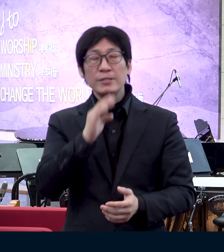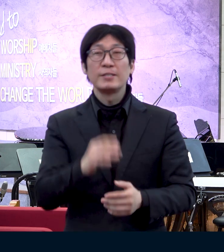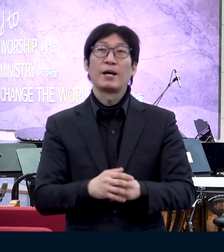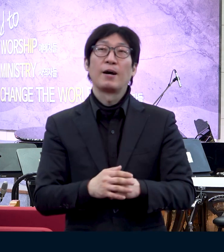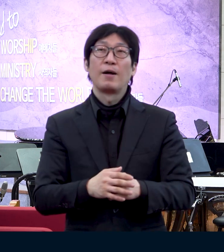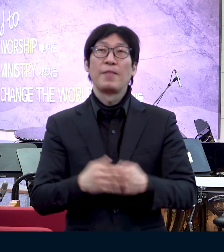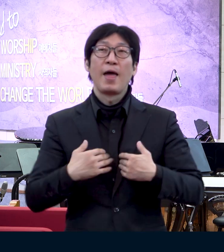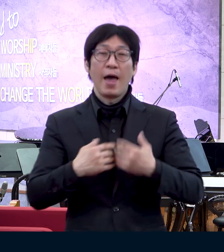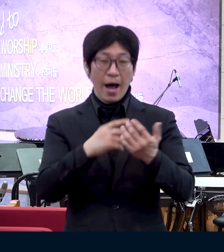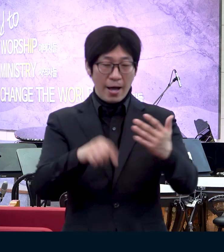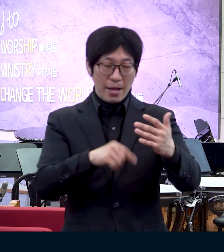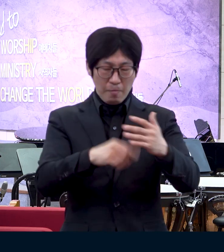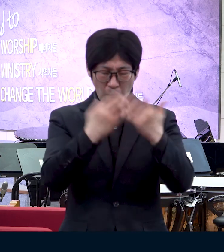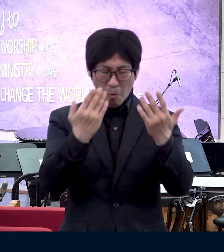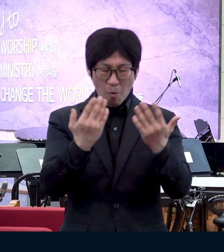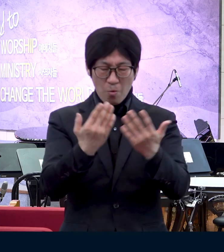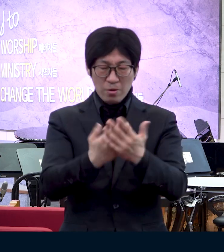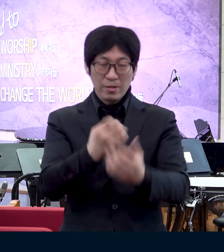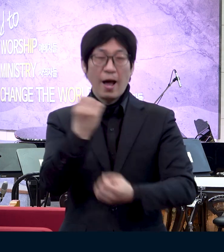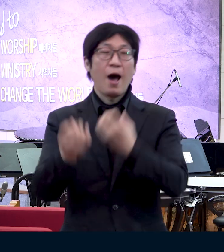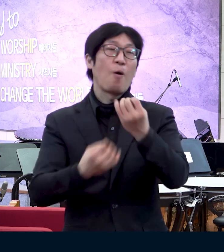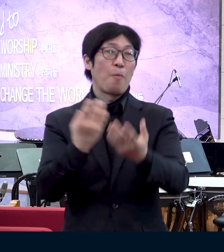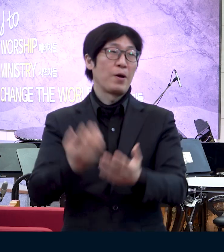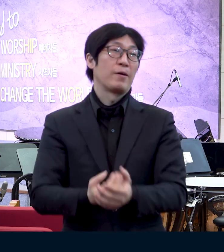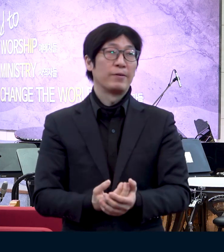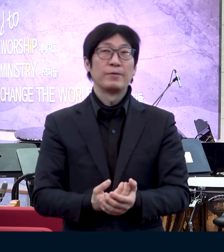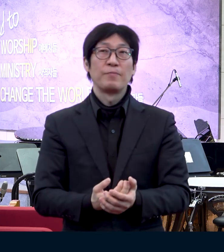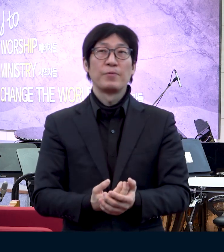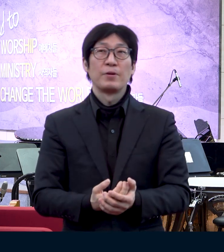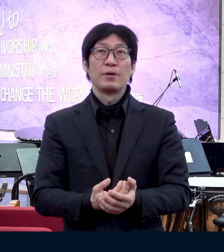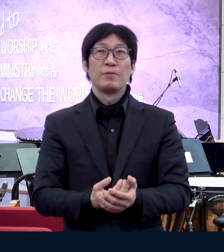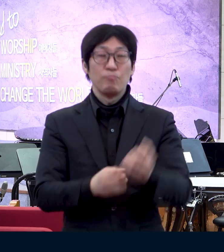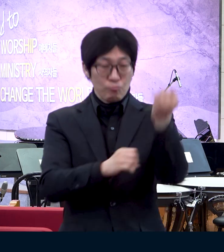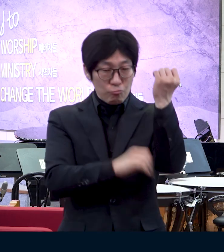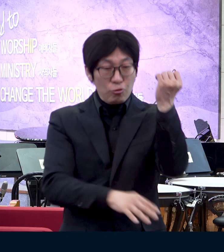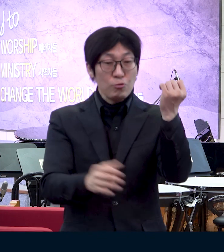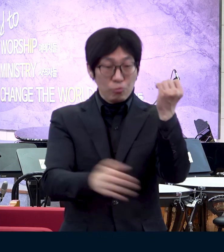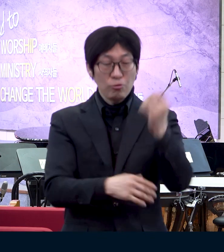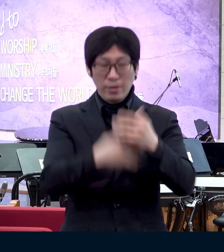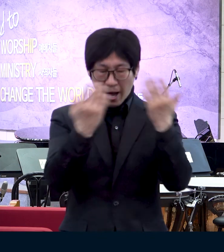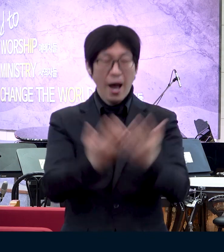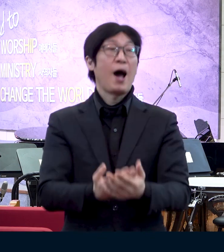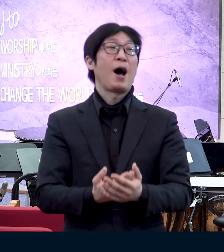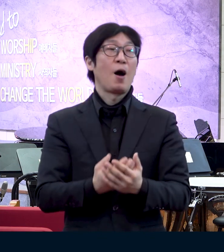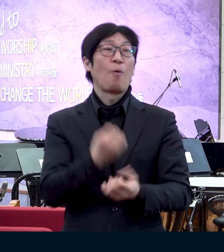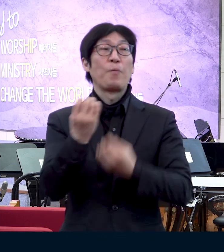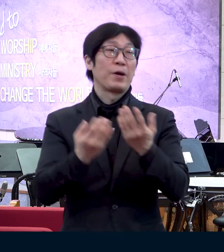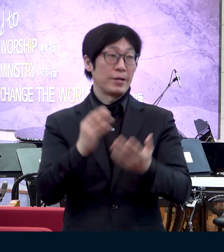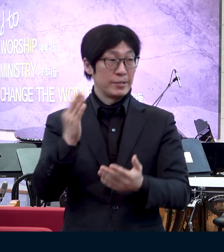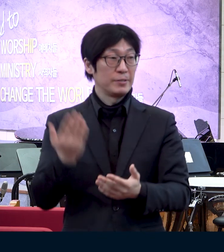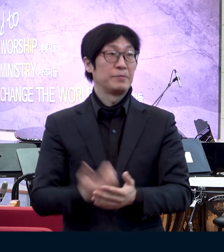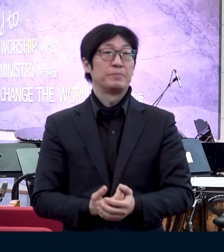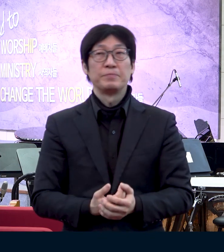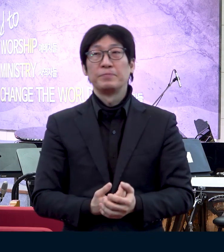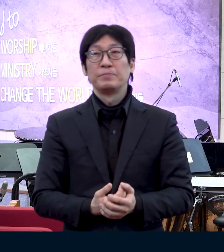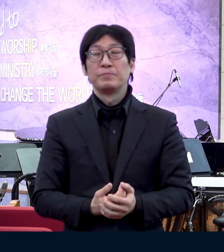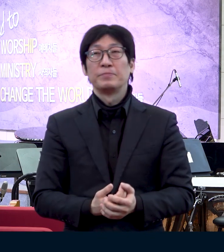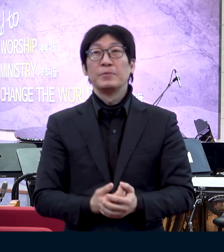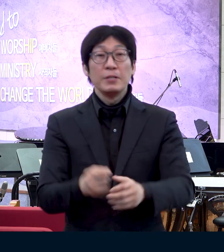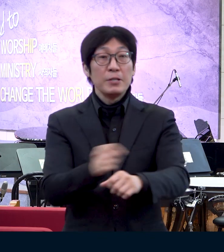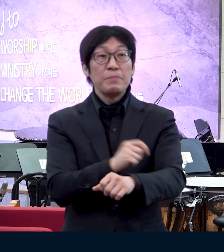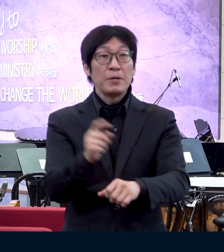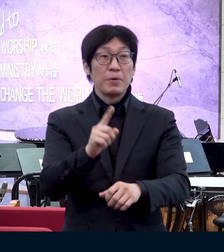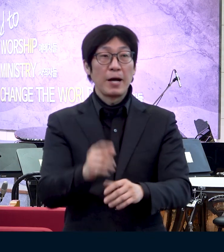정말 완전히 내 안에서 모든 게 다 나왔어요. 근본부터 다 나왔어요. 그때 특별히